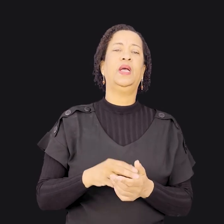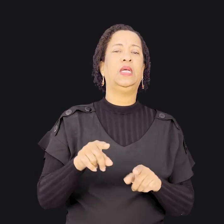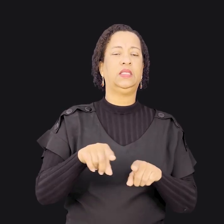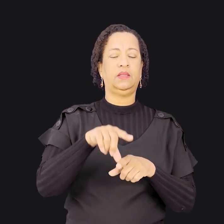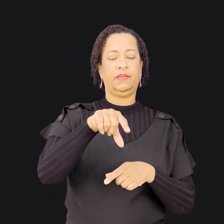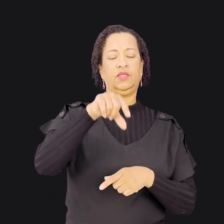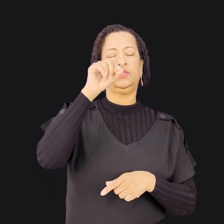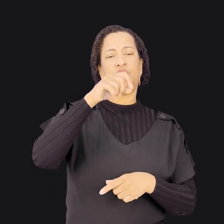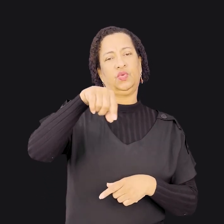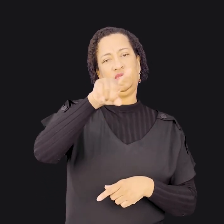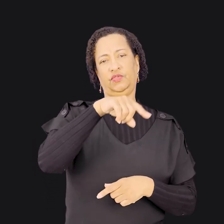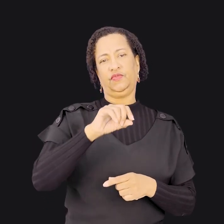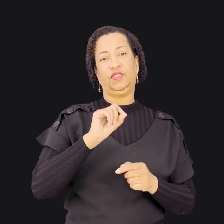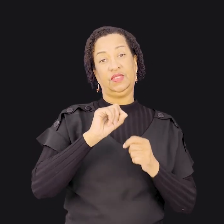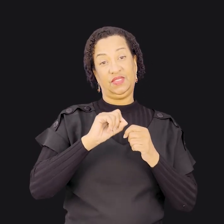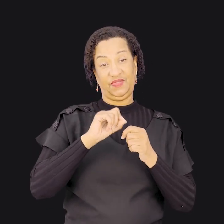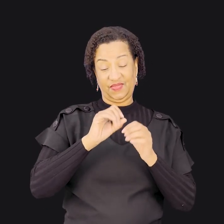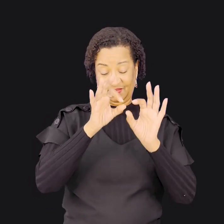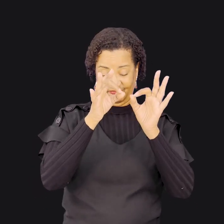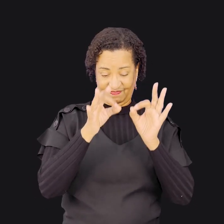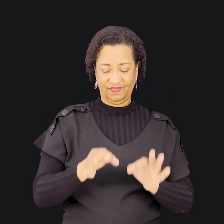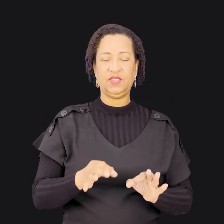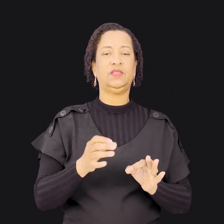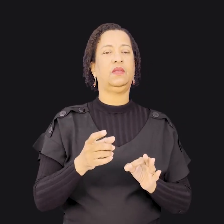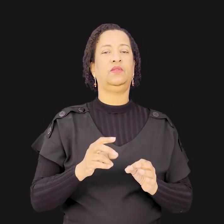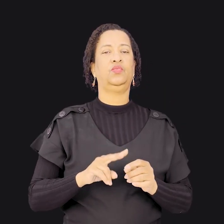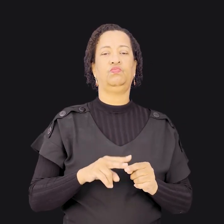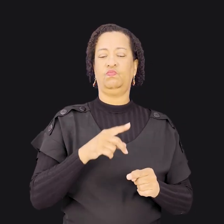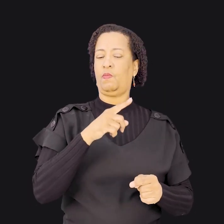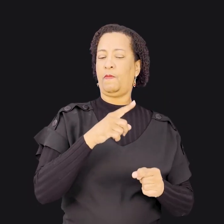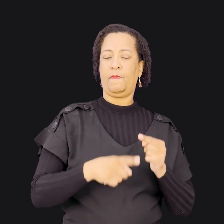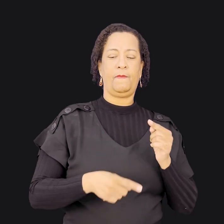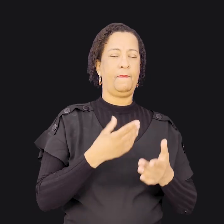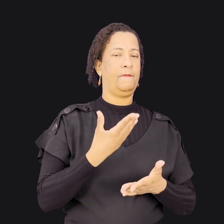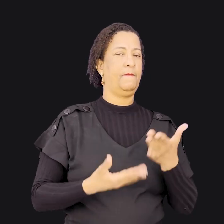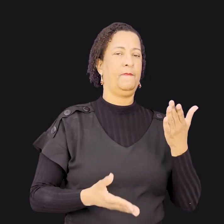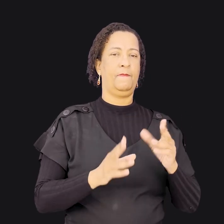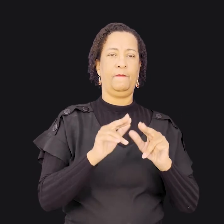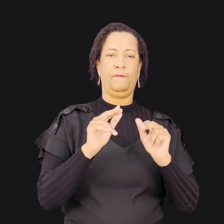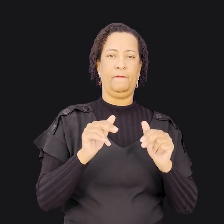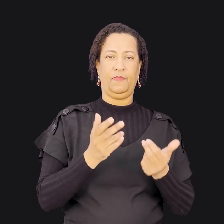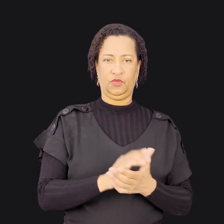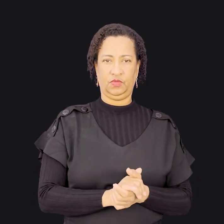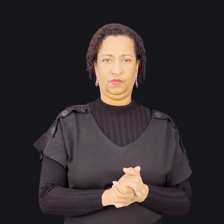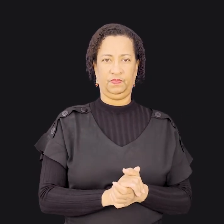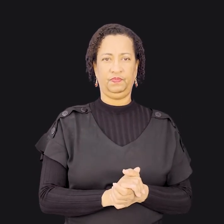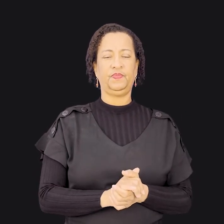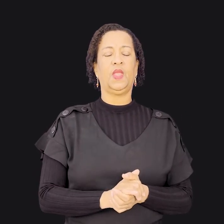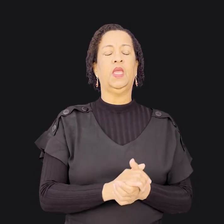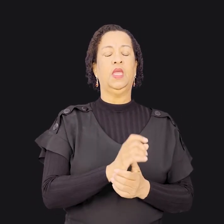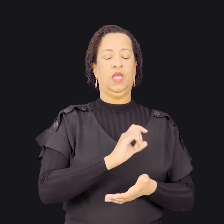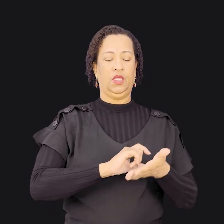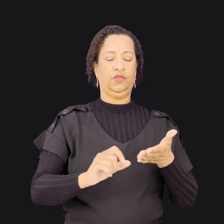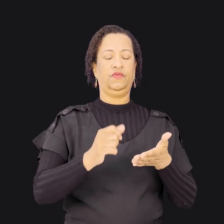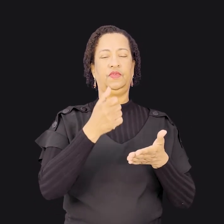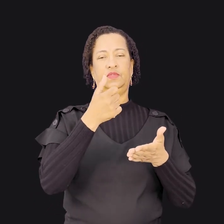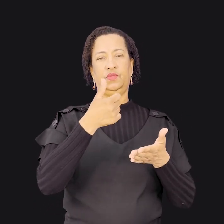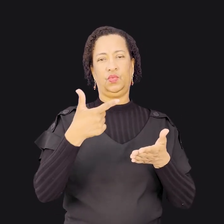se agirem dessa forma, jamais tropeçarão. Mas Pedro ainda acrescenta nos versículos 12 a 15 do capítulo